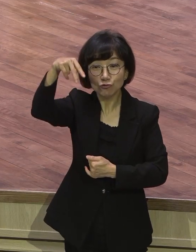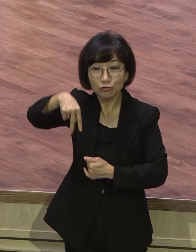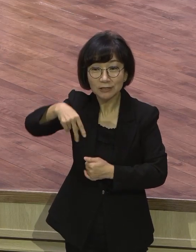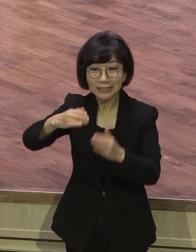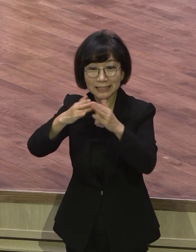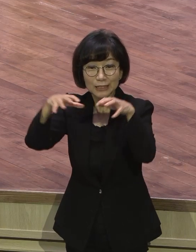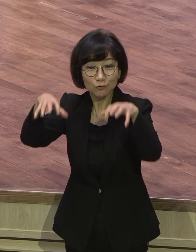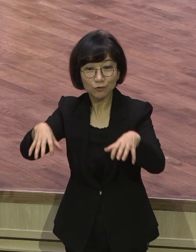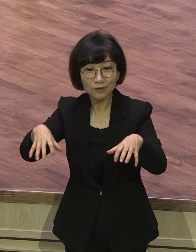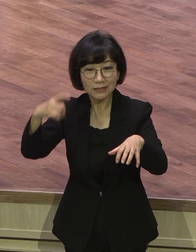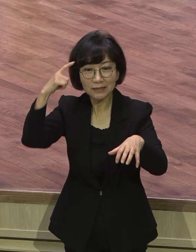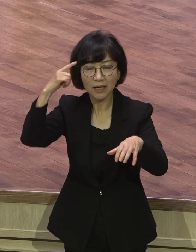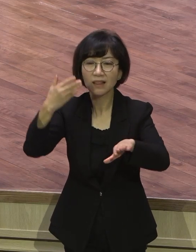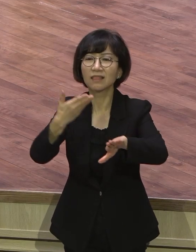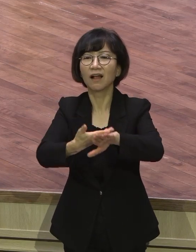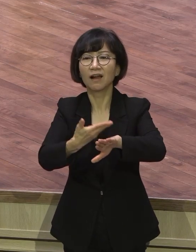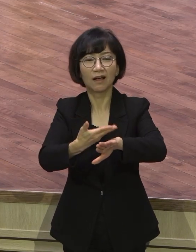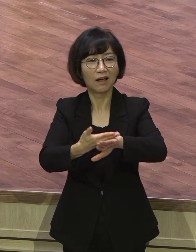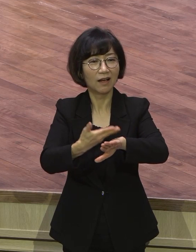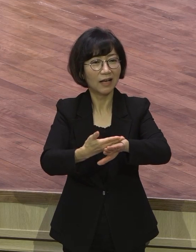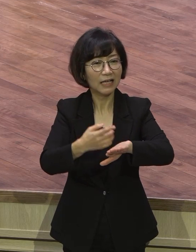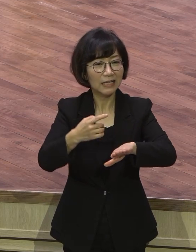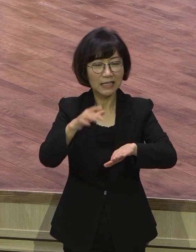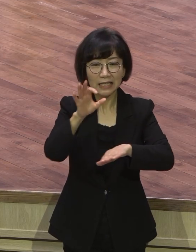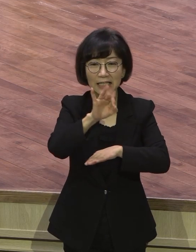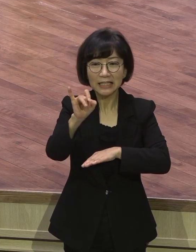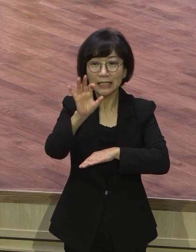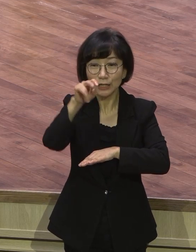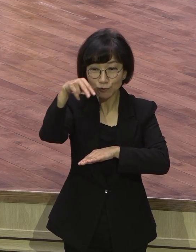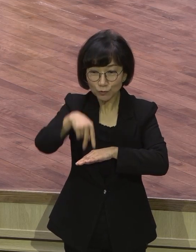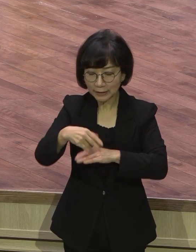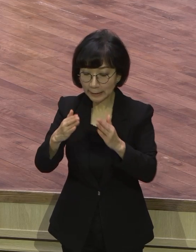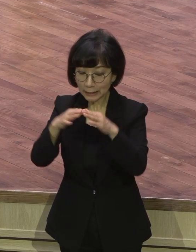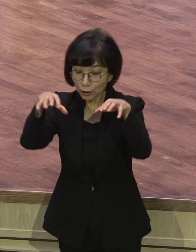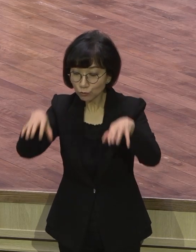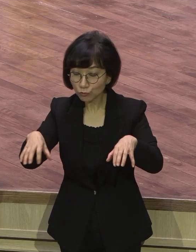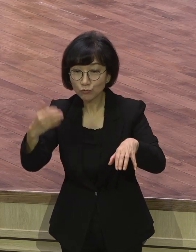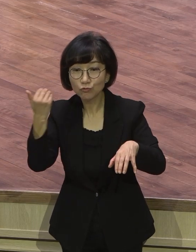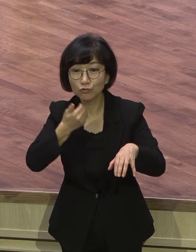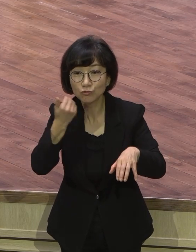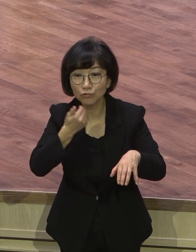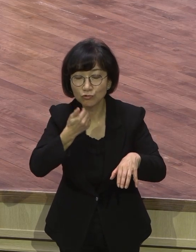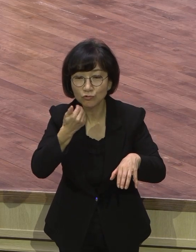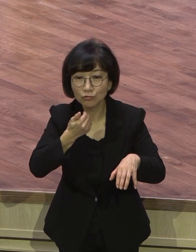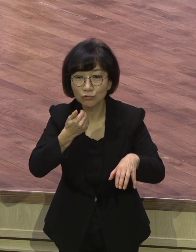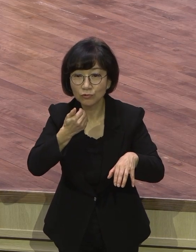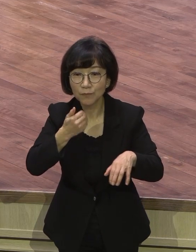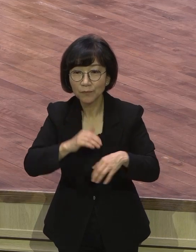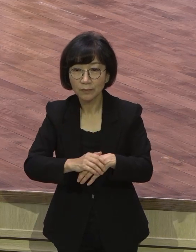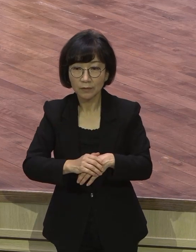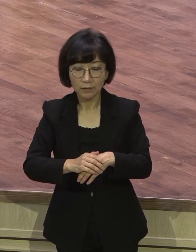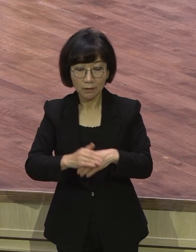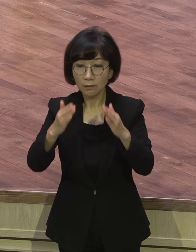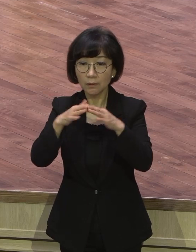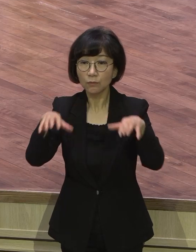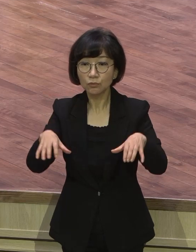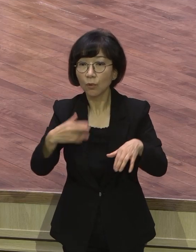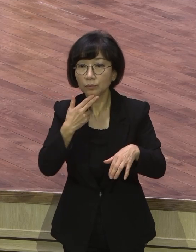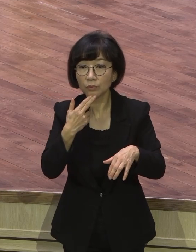이웃에 대한 개념이 자의적으로 해석을 한 것이기 때문입니다. 자신들의 이웃이 누구냐. 자기들 이웃이 없어요.